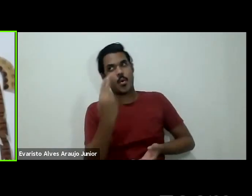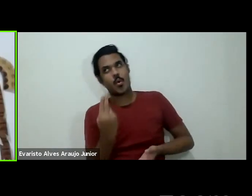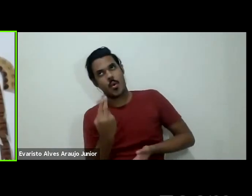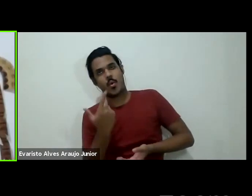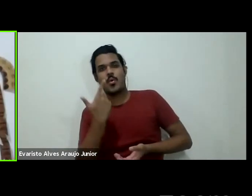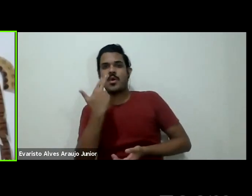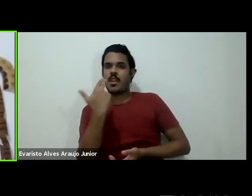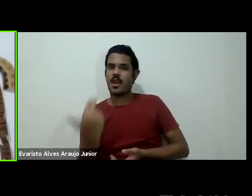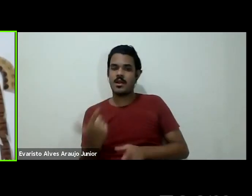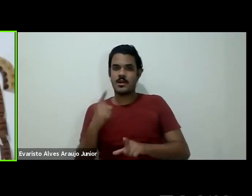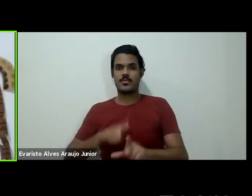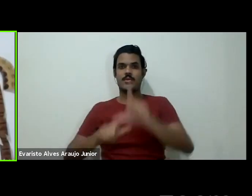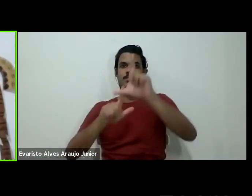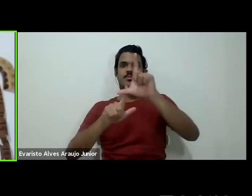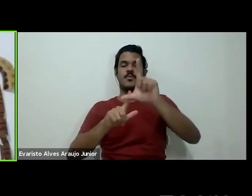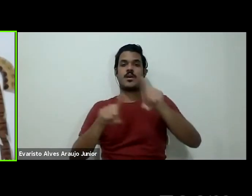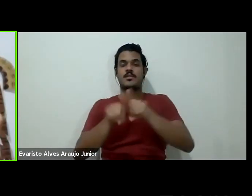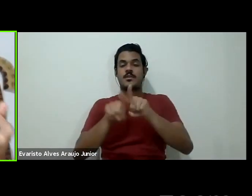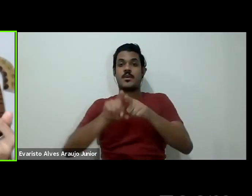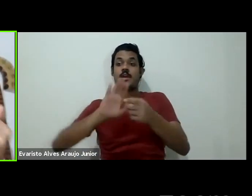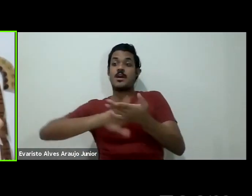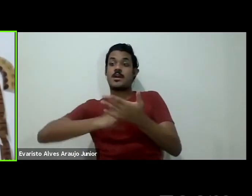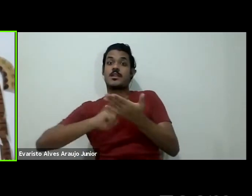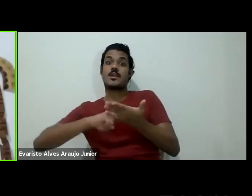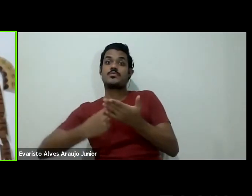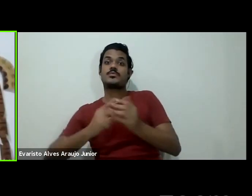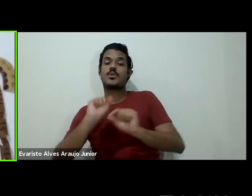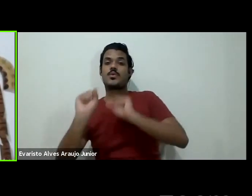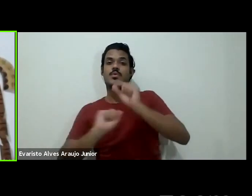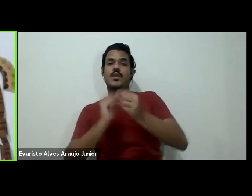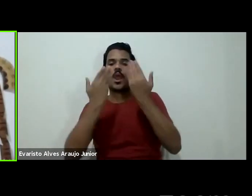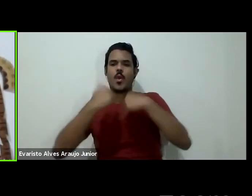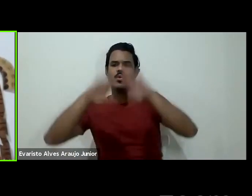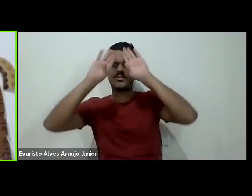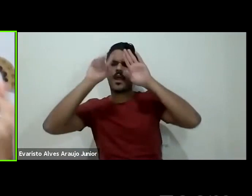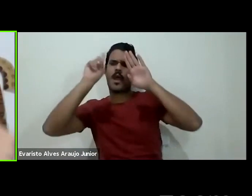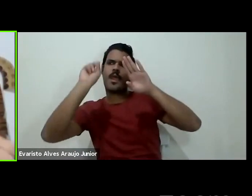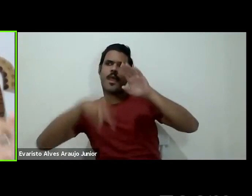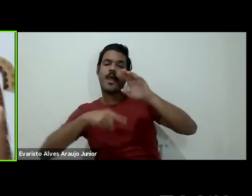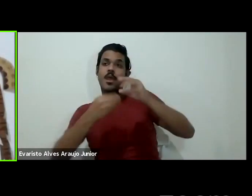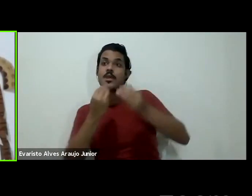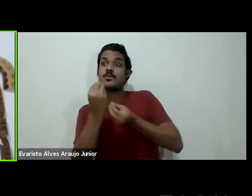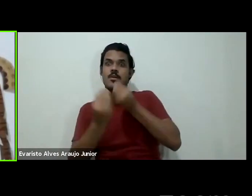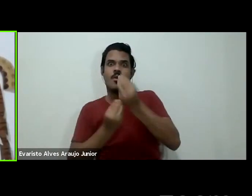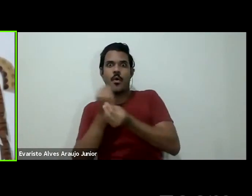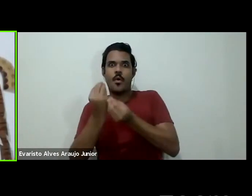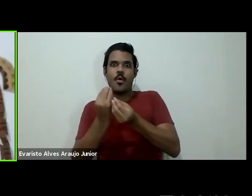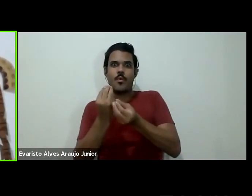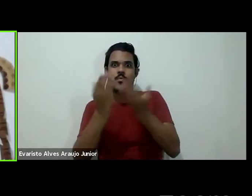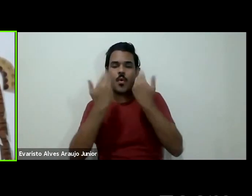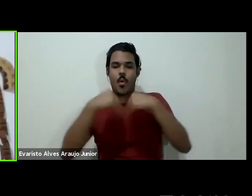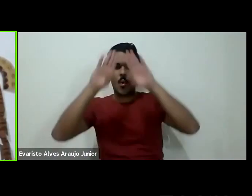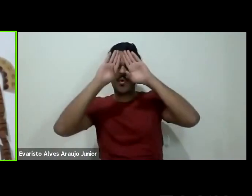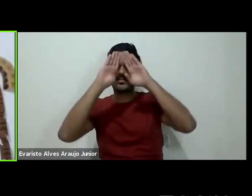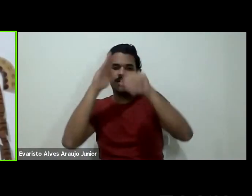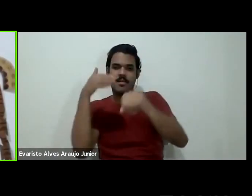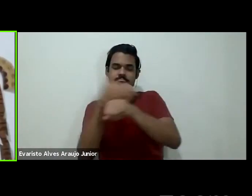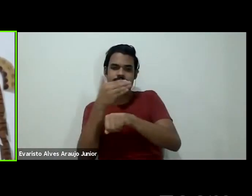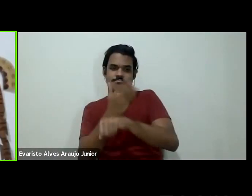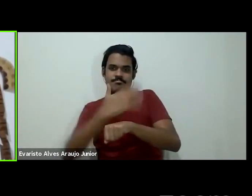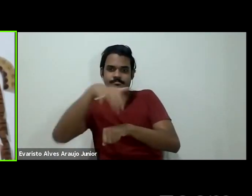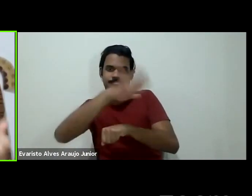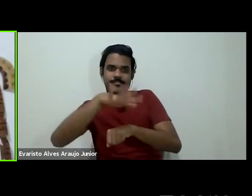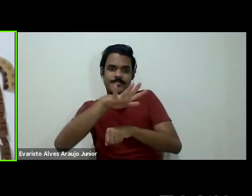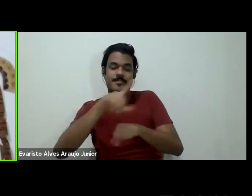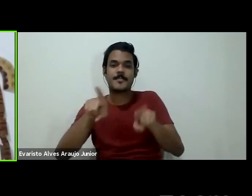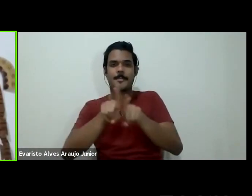da tradução do que é um orixá e de como esse orixá atua, mas também